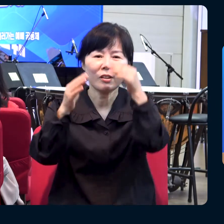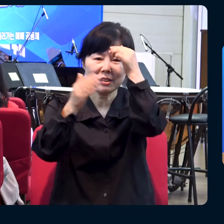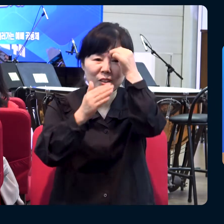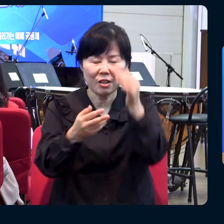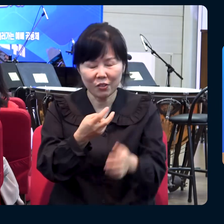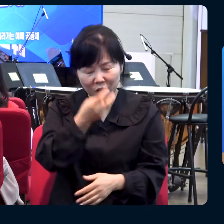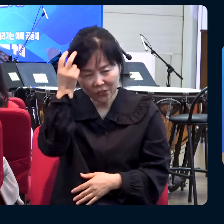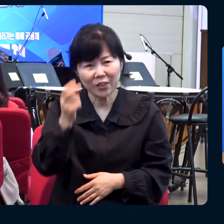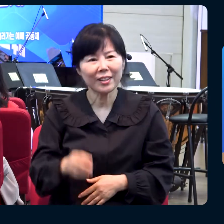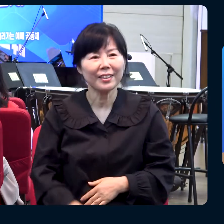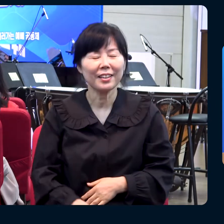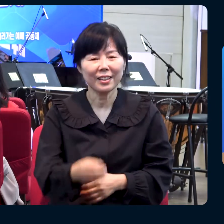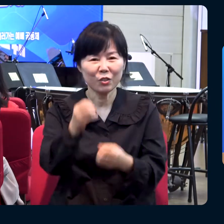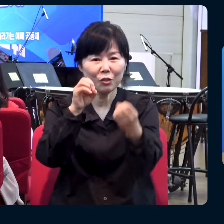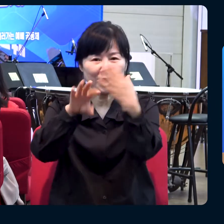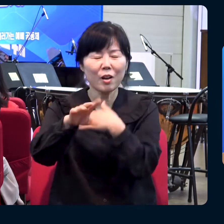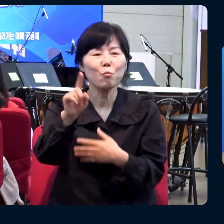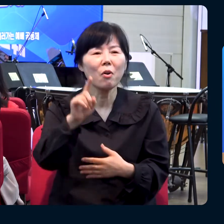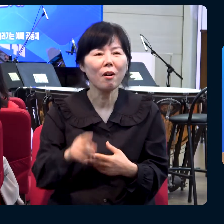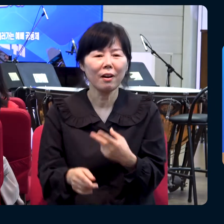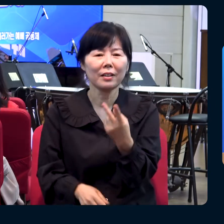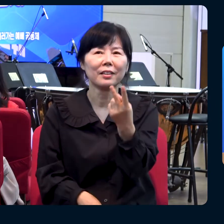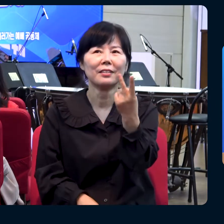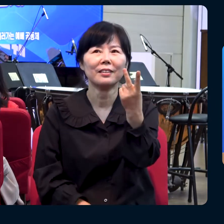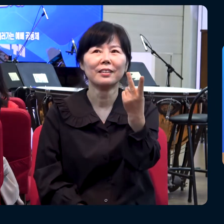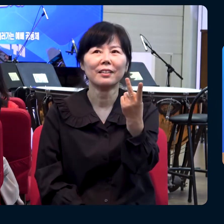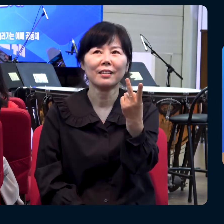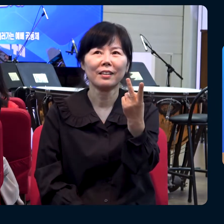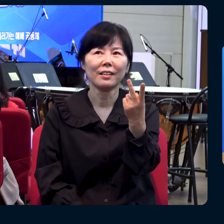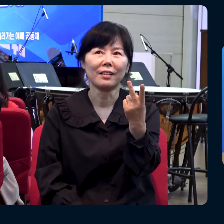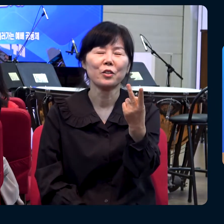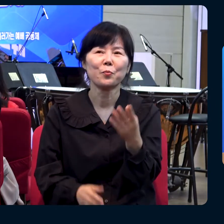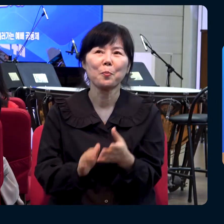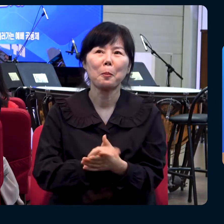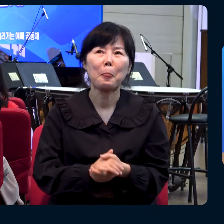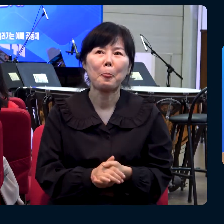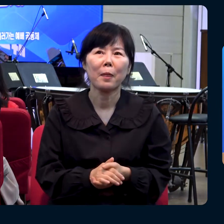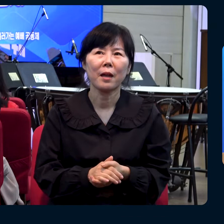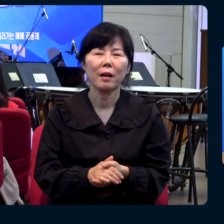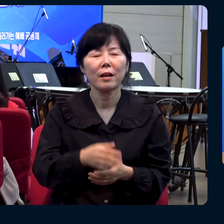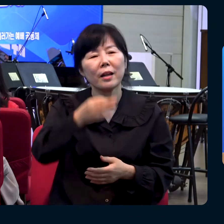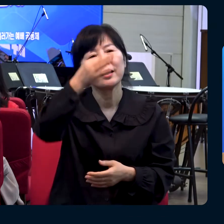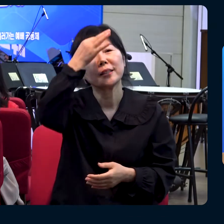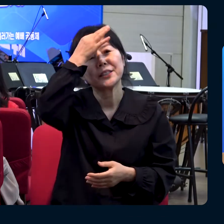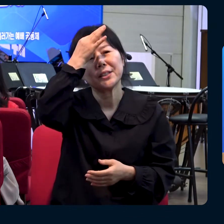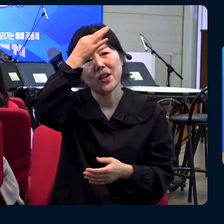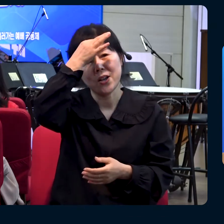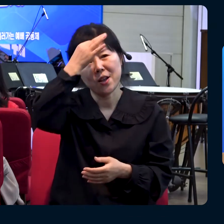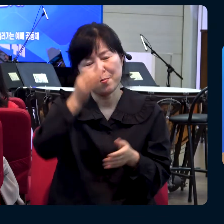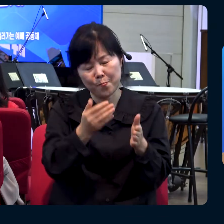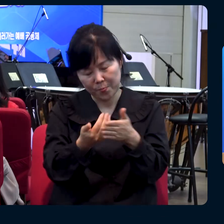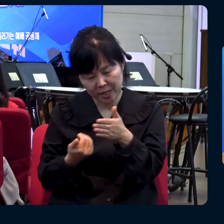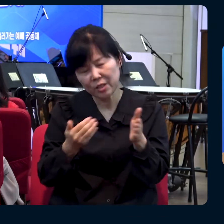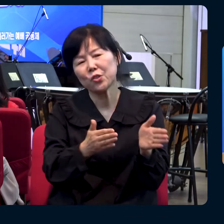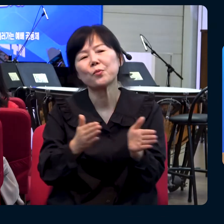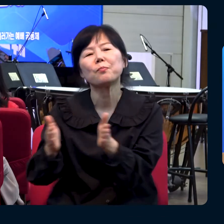하네요. 아주 똑똑하시고, 우리는 정말 이유는 모르지만 실력을 준비하고 있었던 것